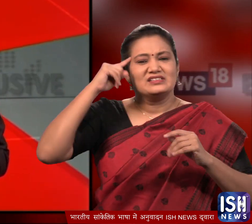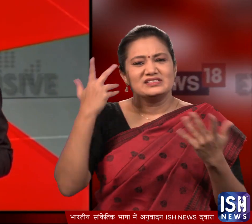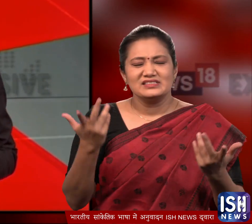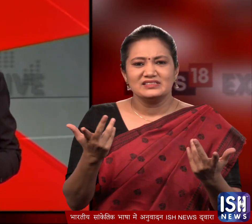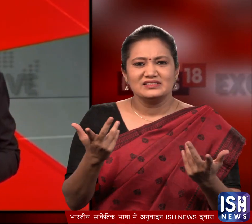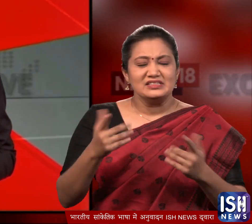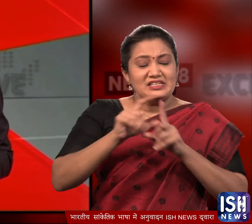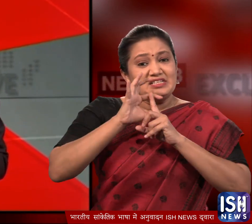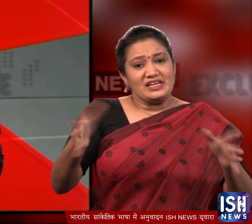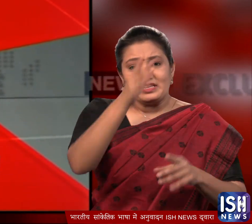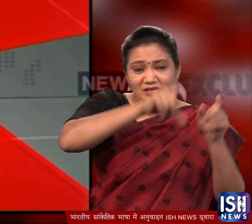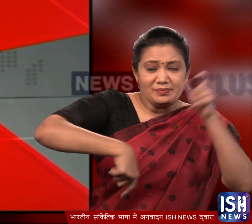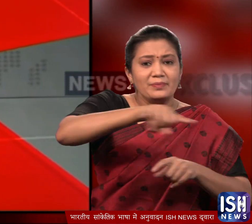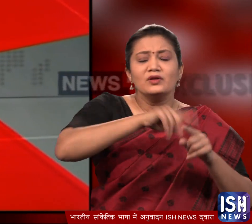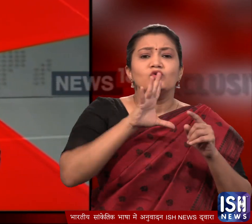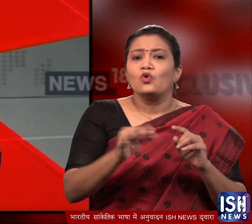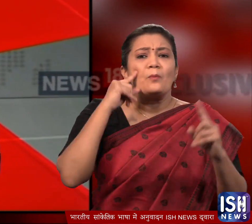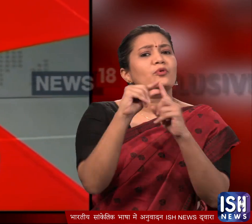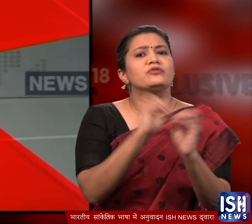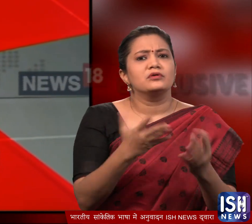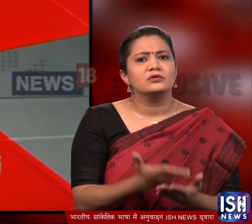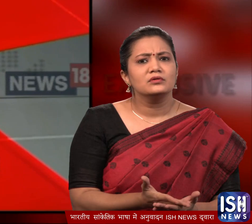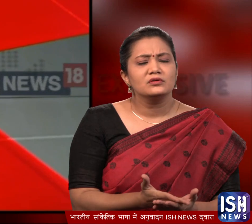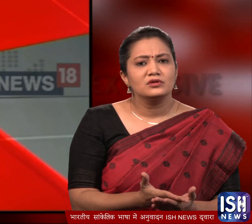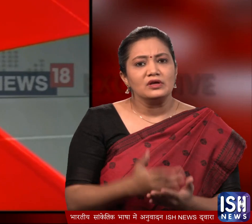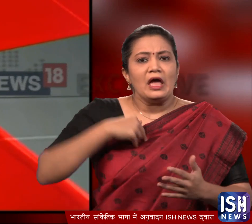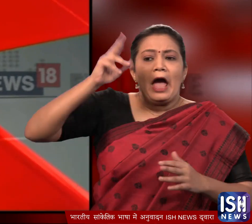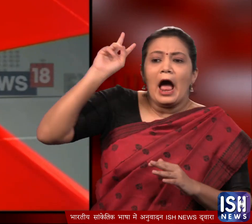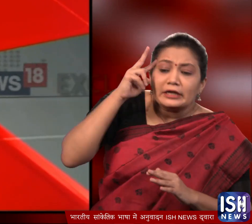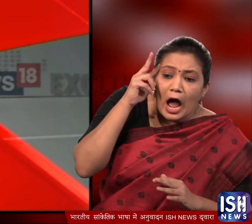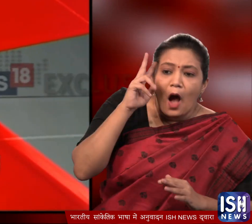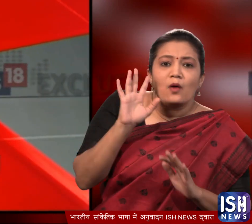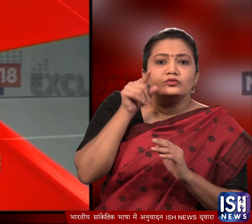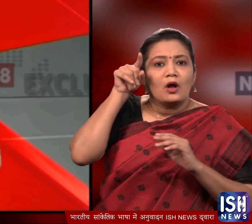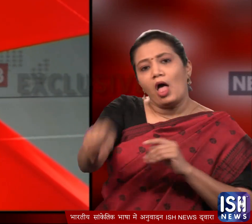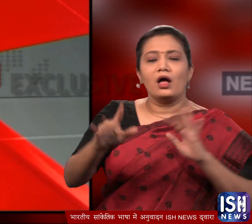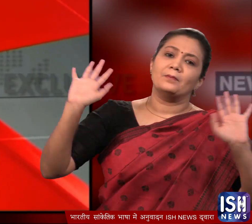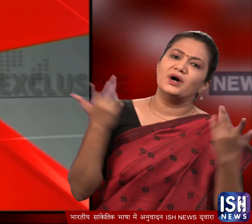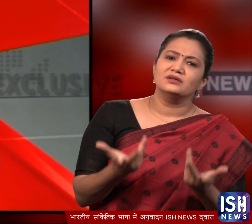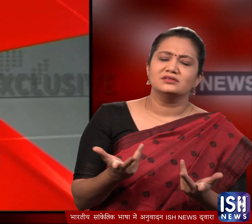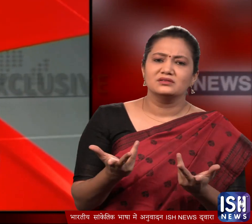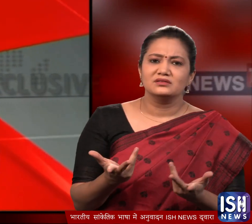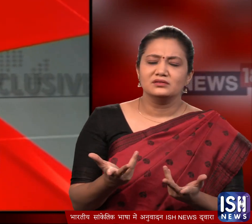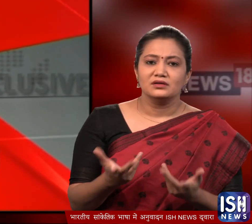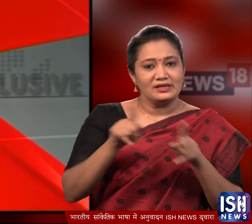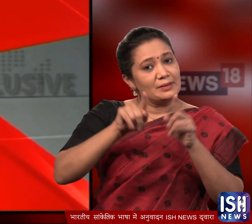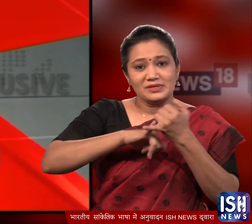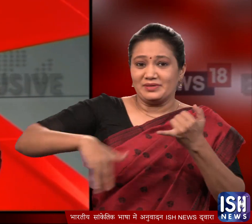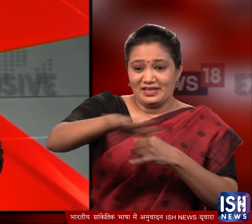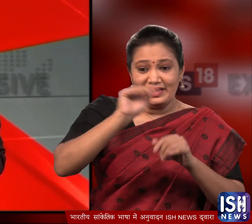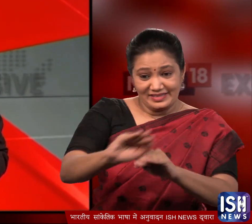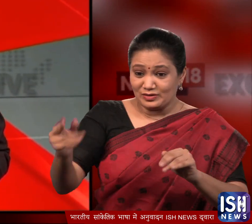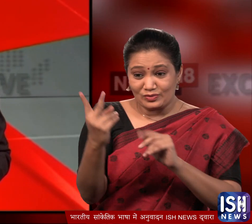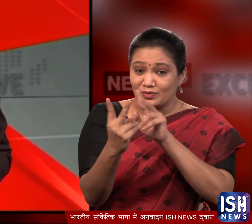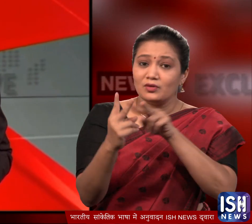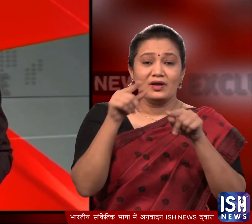है। ज्यादातर मामलों में ऐसे वहशी लोगों के पास कोई सबूत नहीं होता, सिर्फ शक होने पर ही वो पागल हो जाते हैं। समस्तीपुर